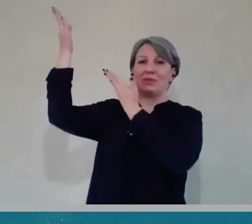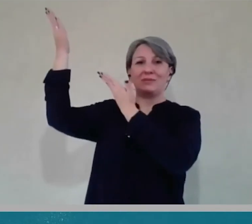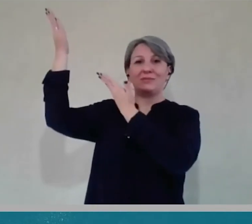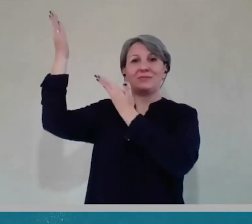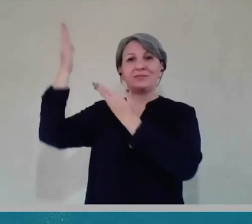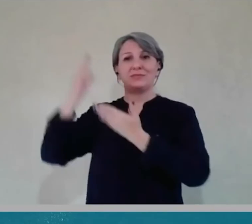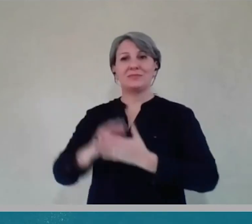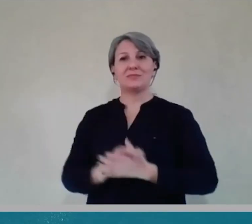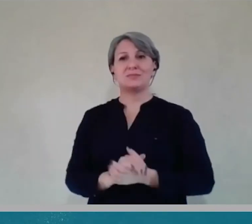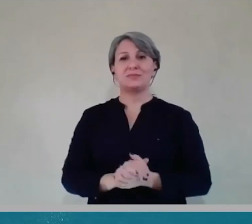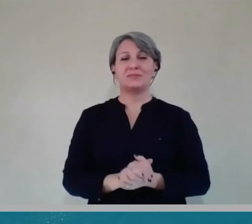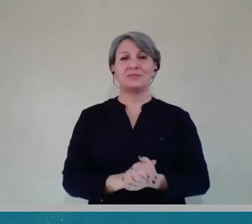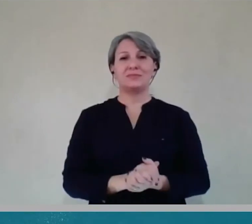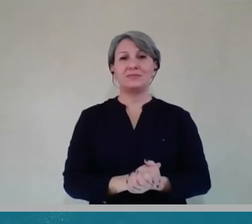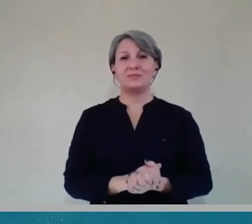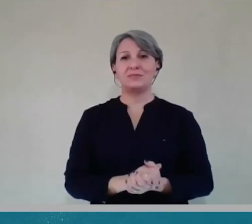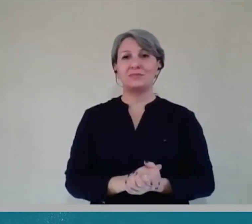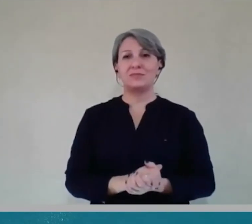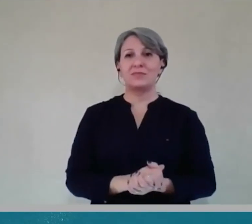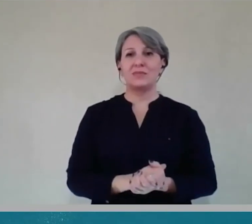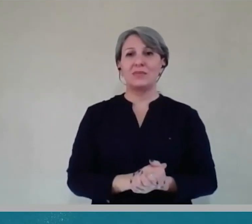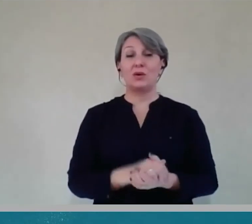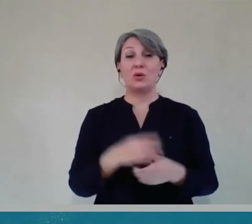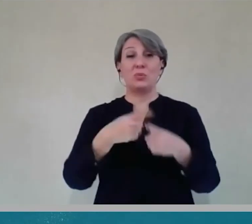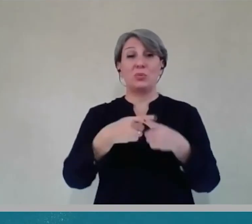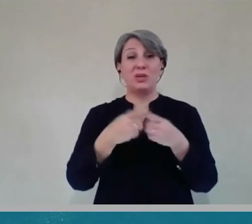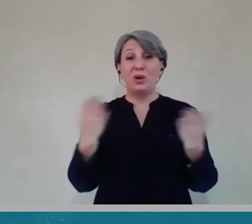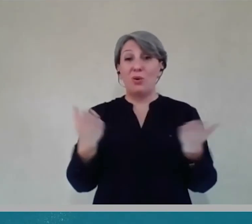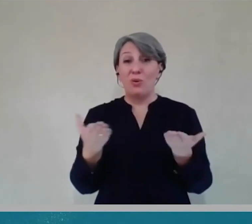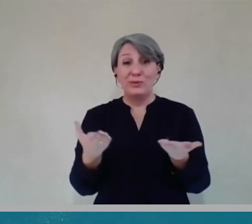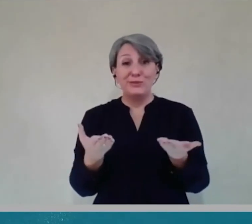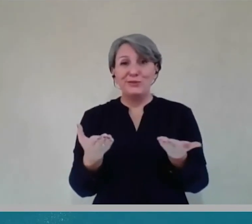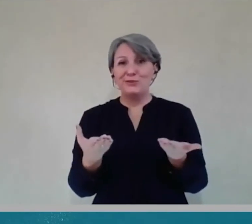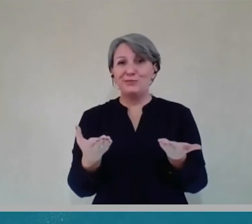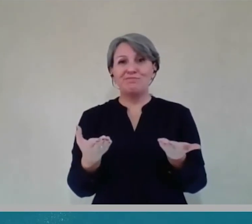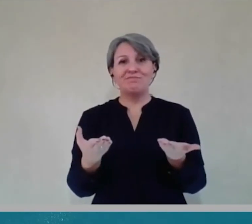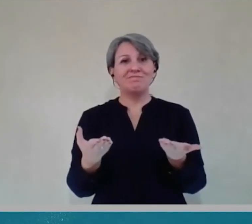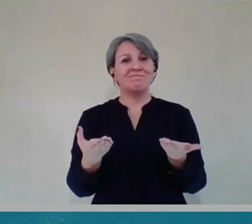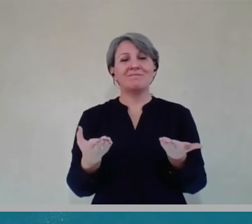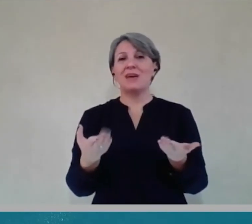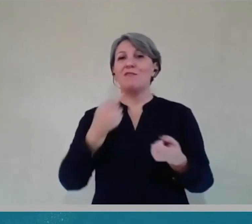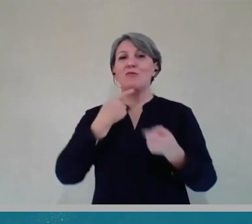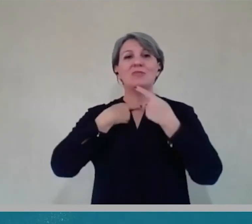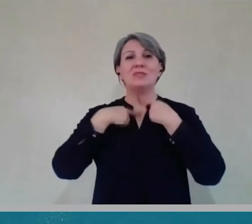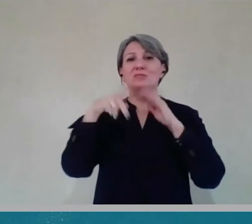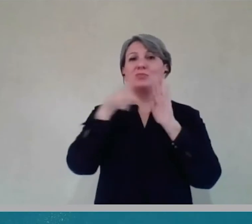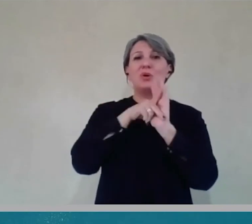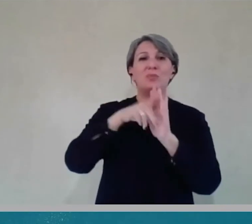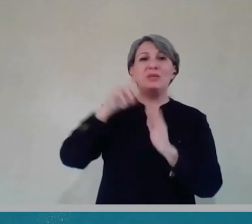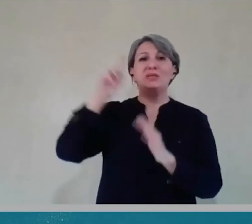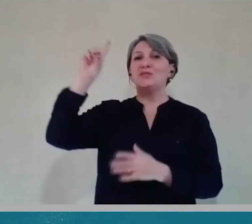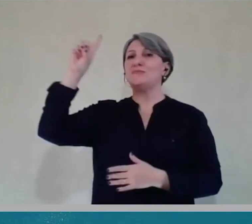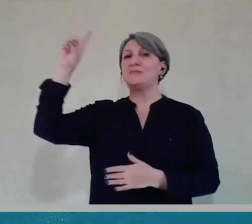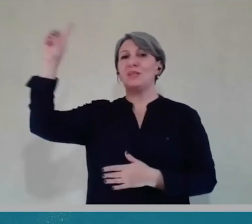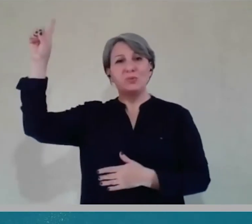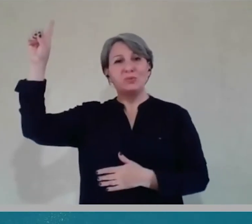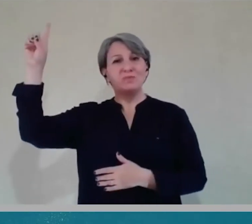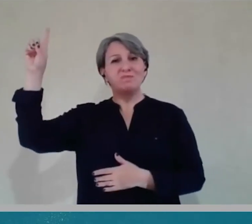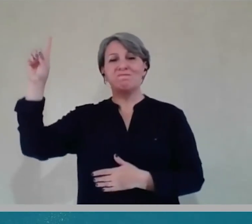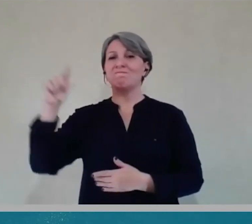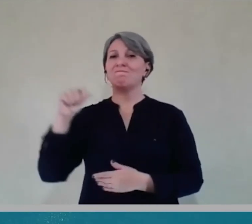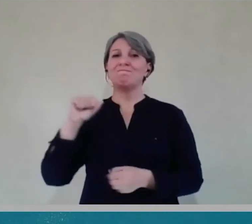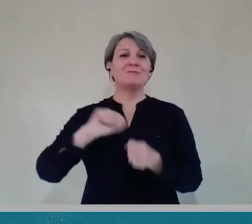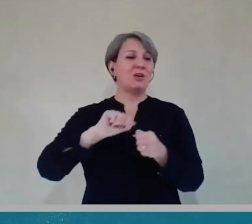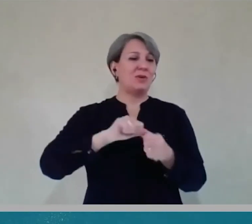mundo, que hoje corrompe esse mundo, está deteriorando cada vez mais esse mundo, levando para o fundo do poço. Mas, irmãos, Deus tem a